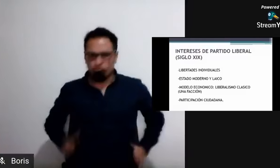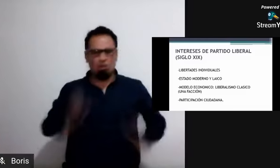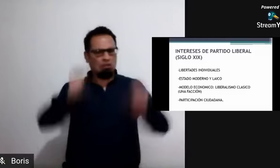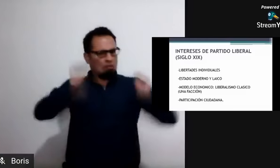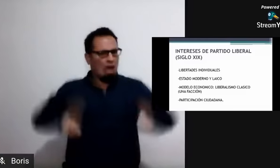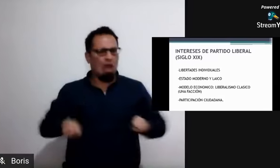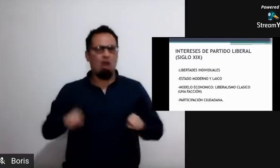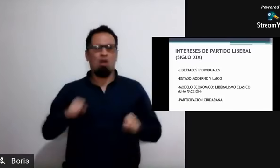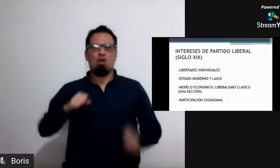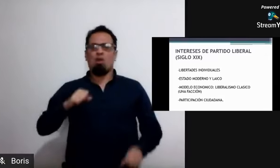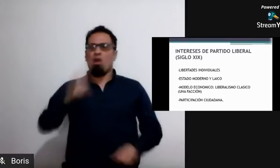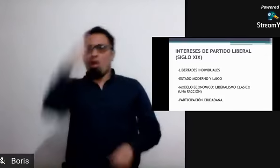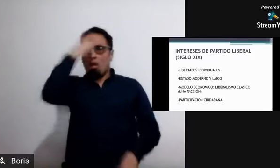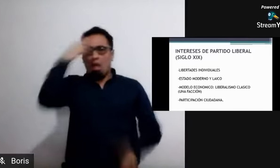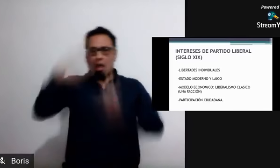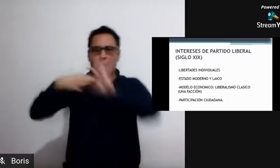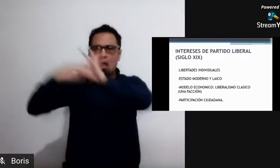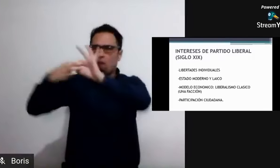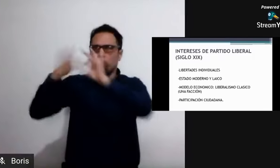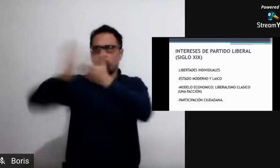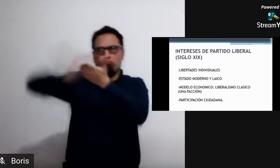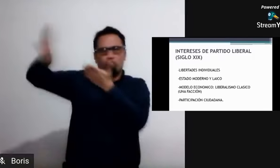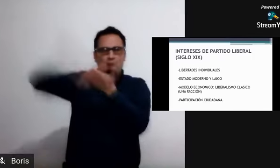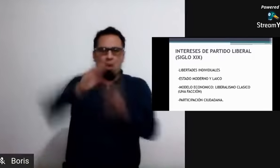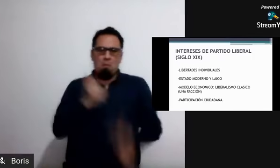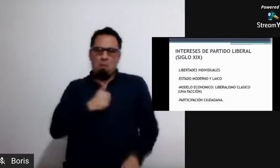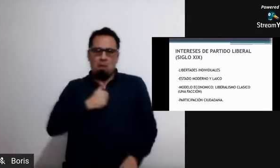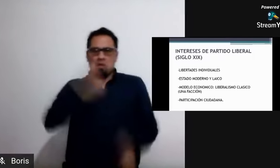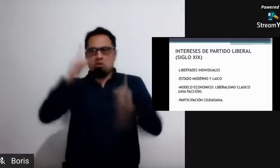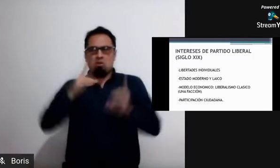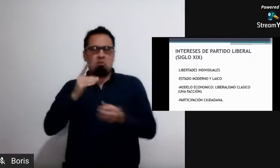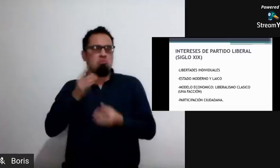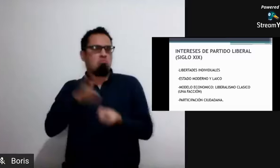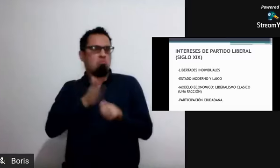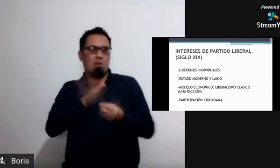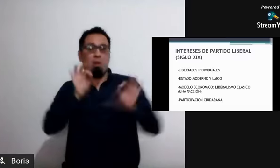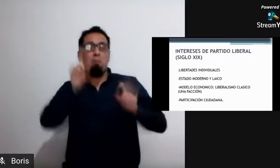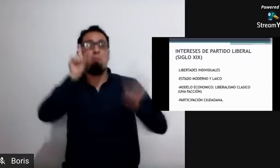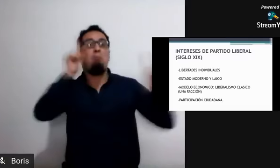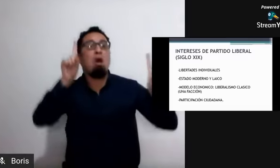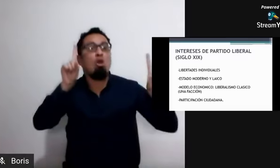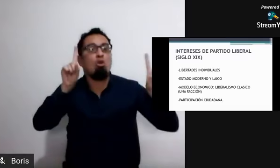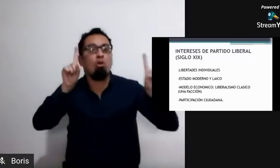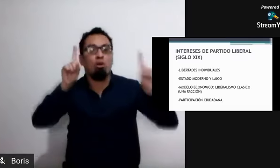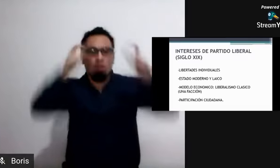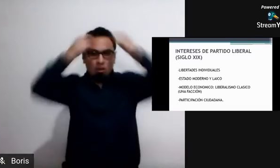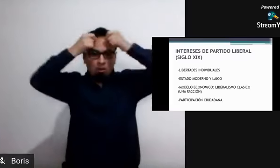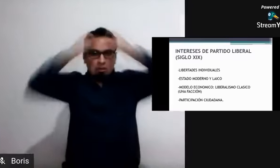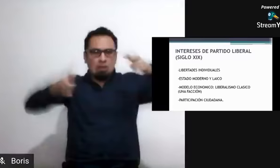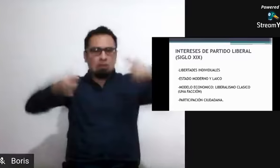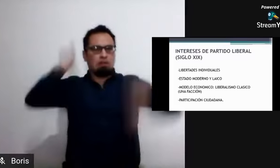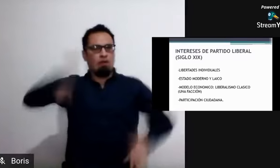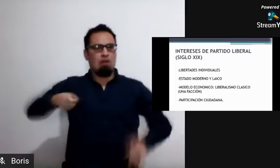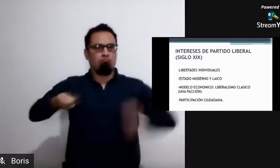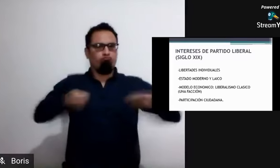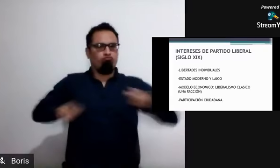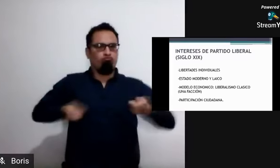de ustedes. Pero básicamente un interés principal que perseguía el Partido Liberal era que se pudieran hacer